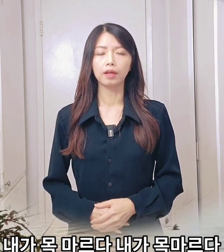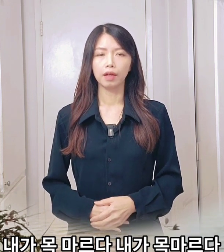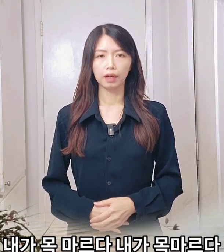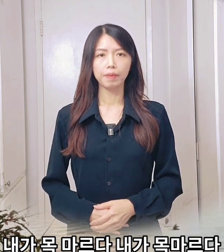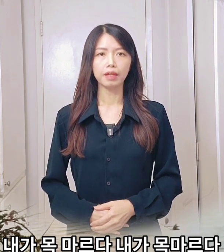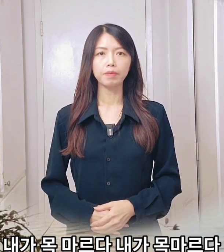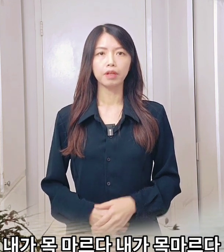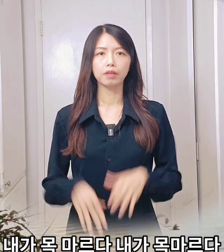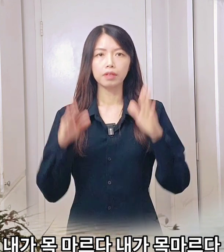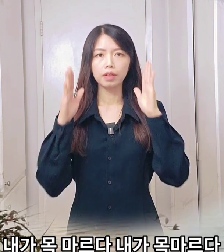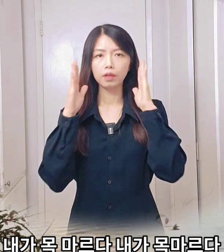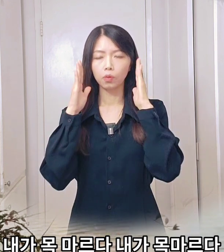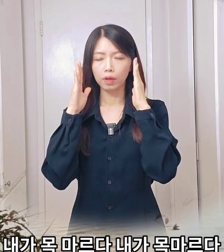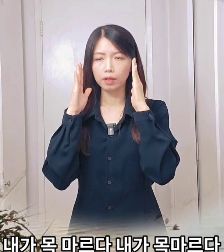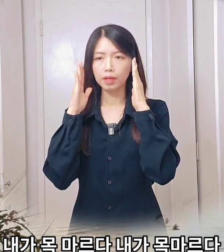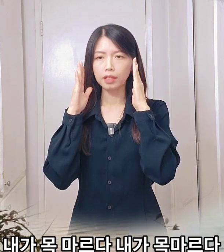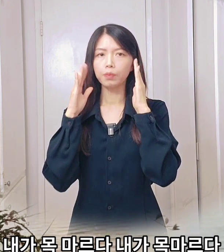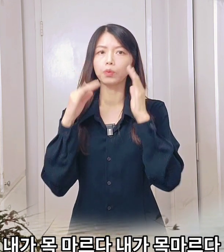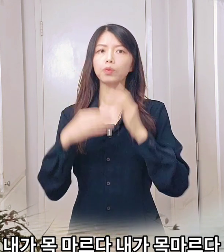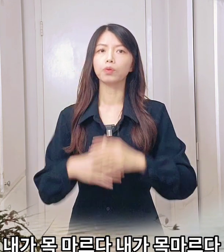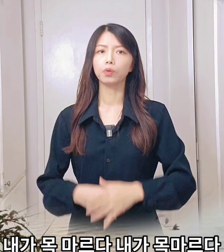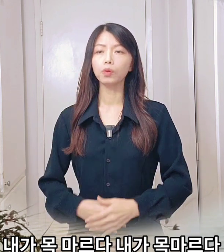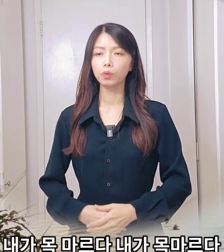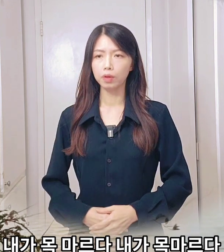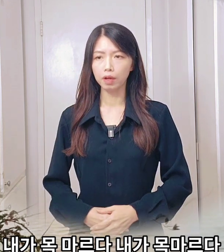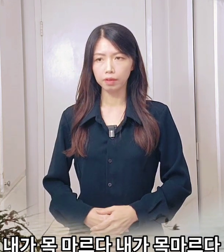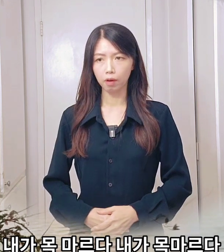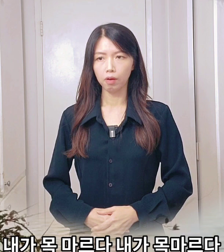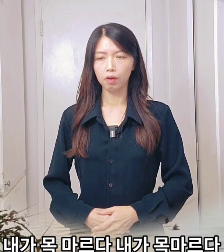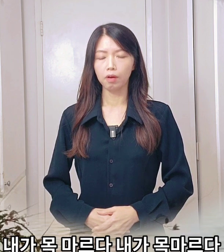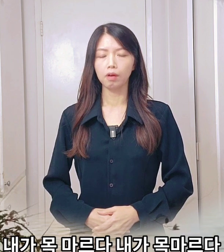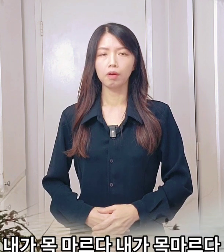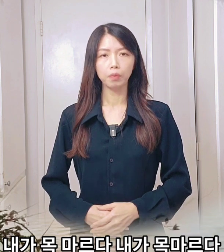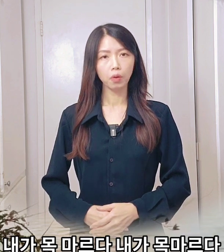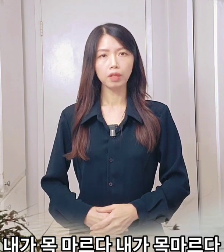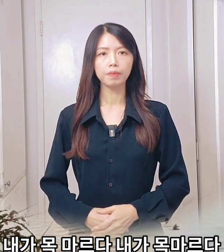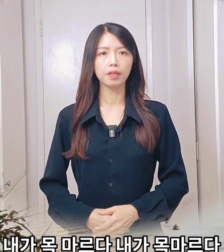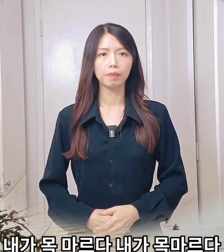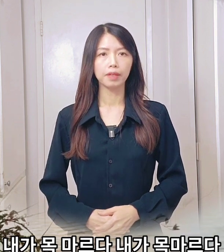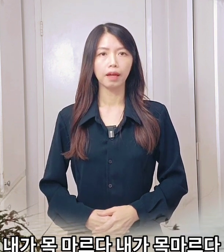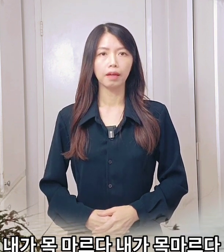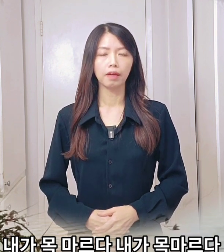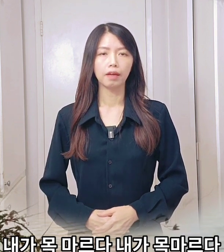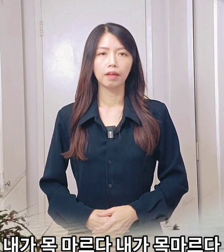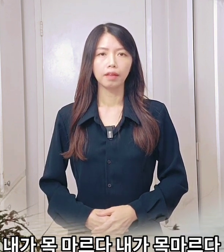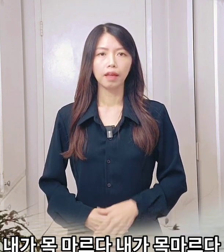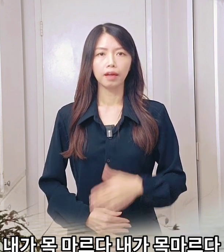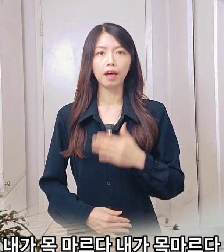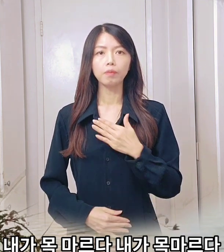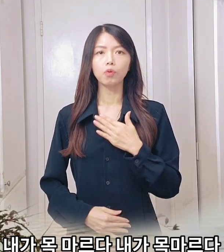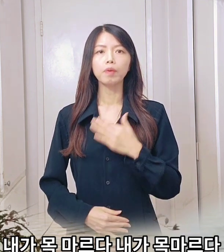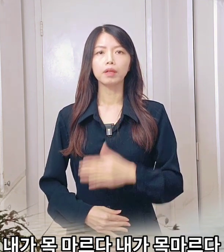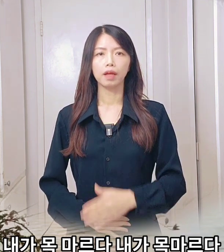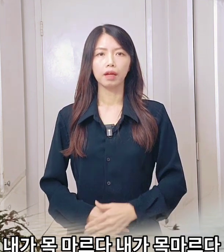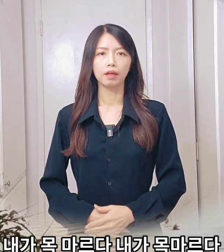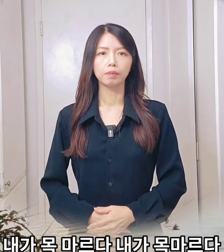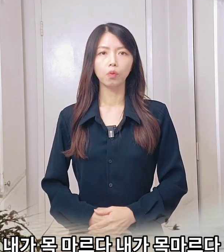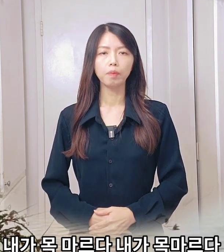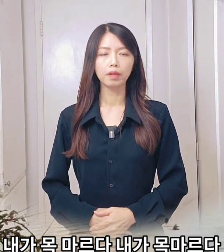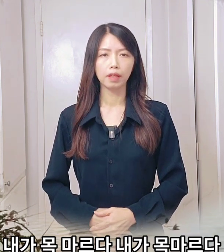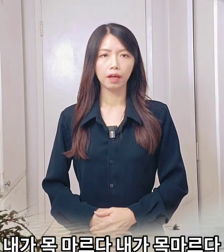때문에 아까 말씀드렸듯이 고개를 45도 정도 돌려서 표현하시면 됩니다. 내가